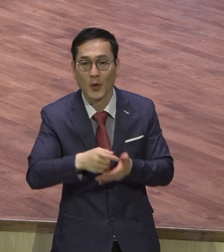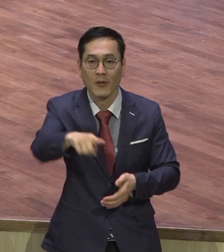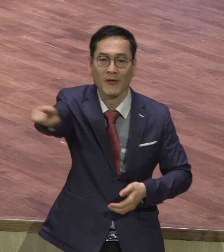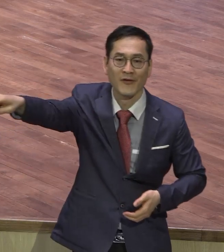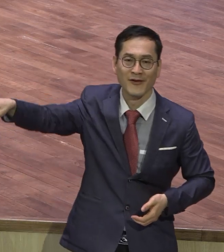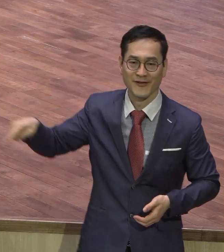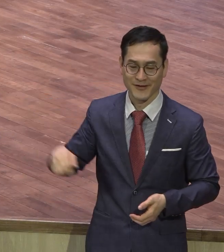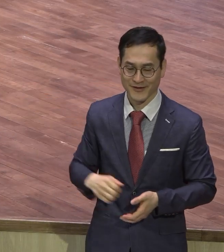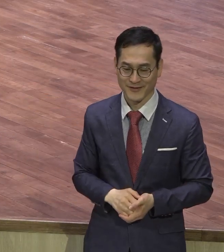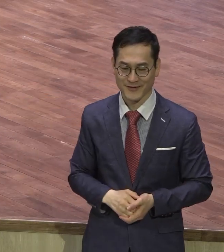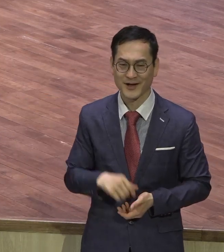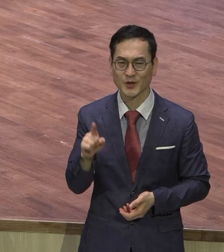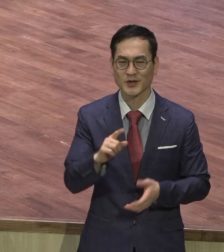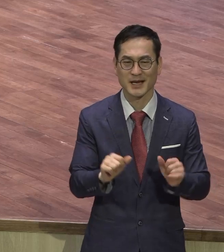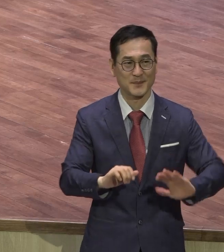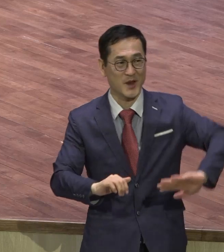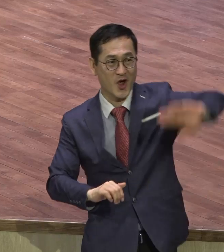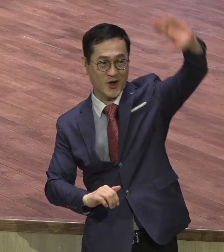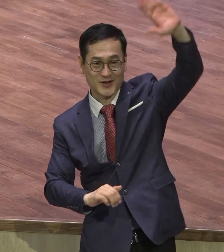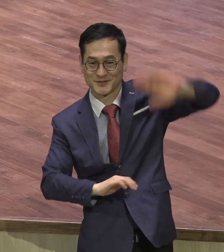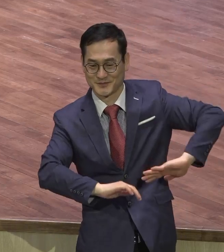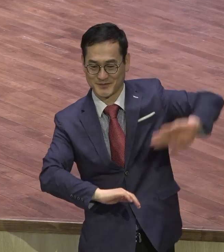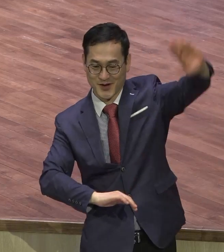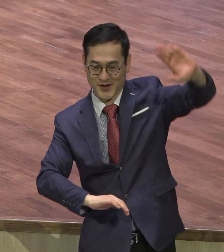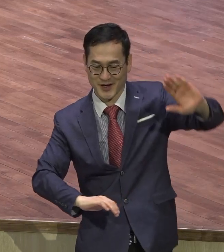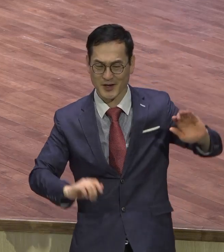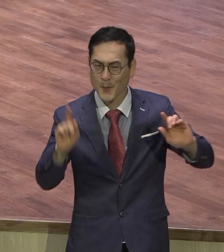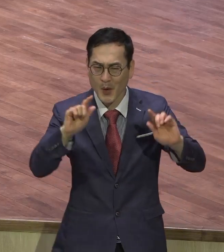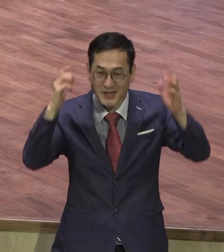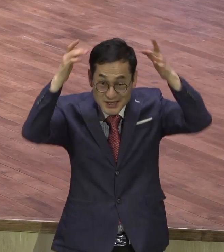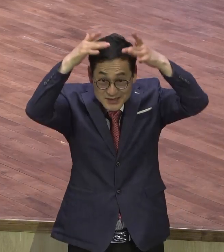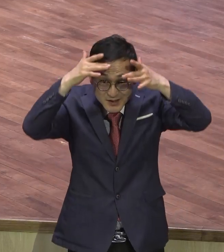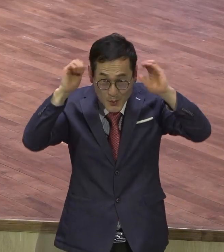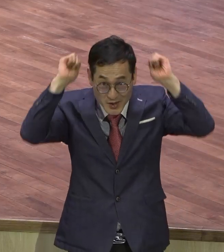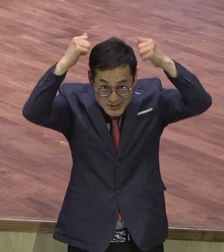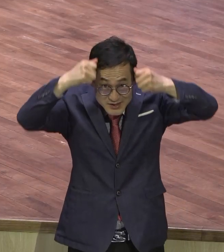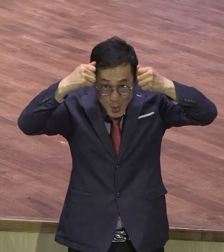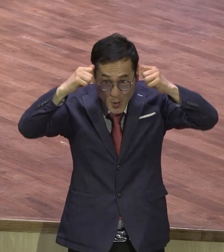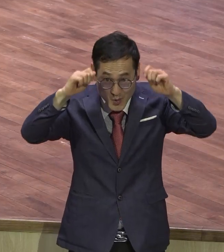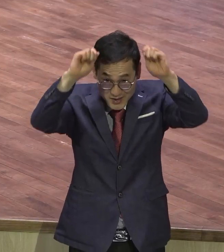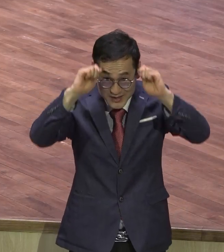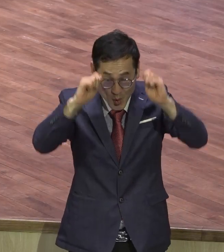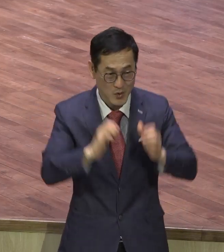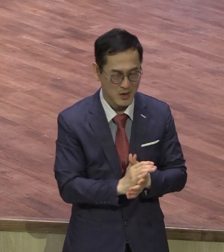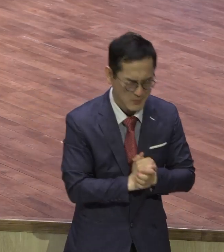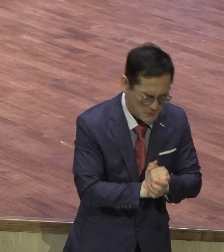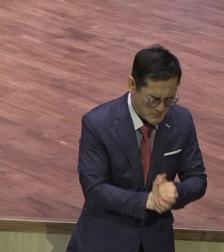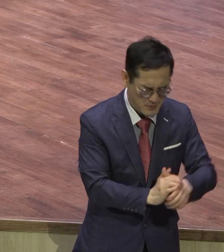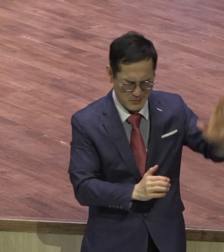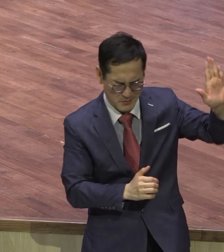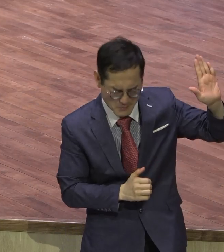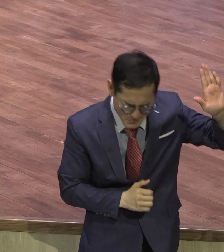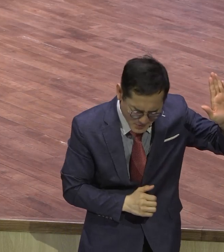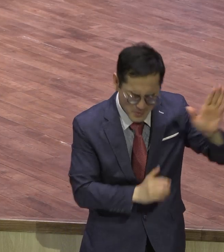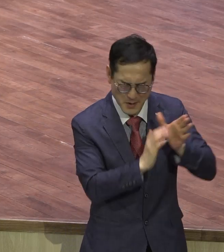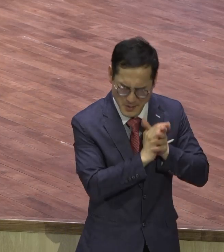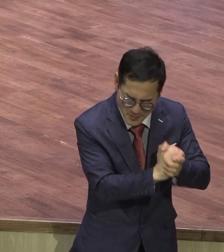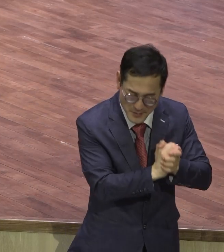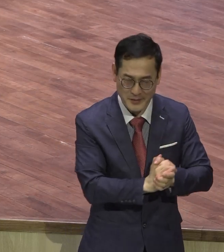서가지고 벽을 보고 막 뒤집어서 꼭 뒤집습니다. 이거 서고 막 이랍니다. 그때 보니까 막